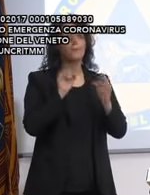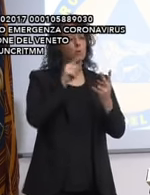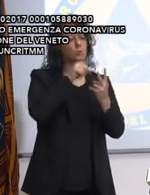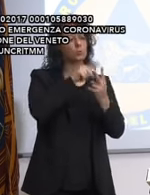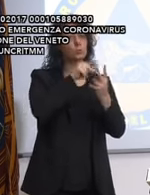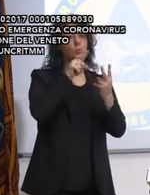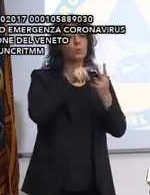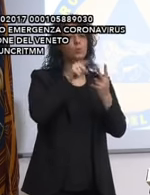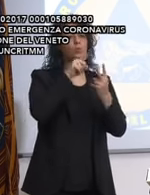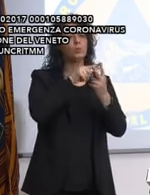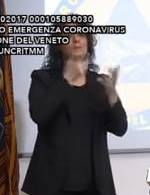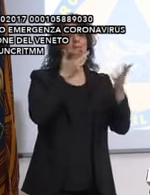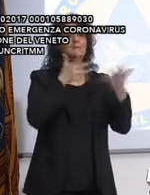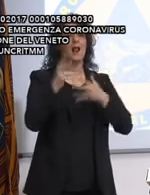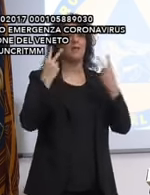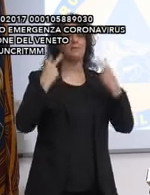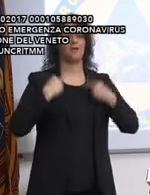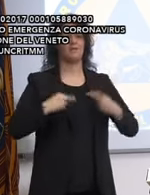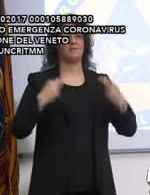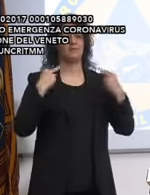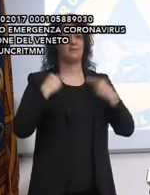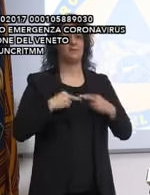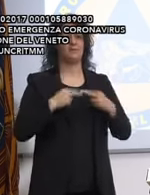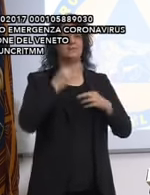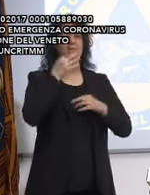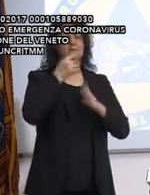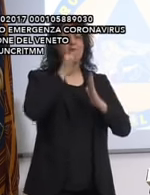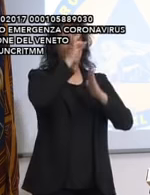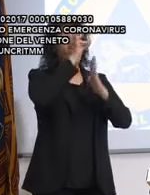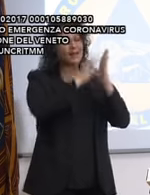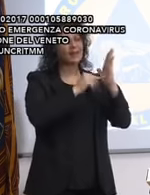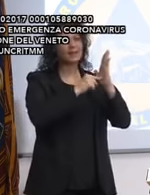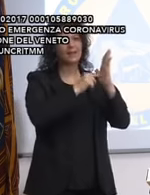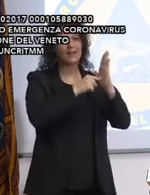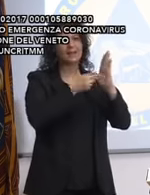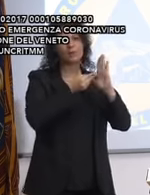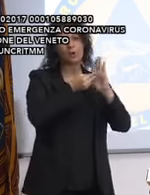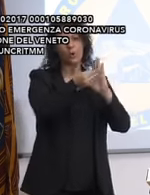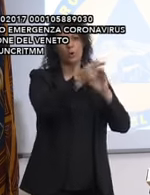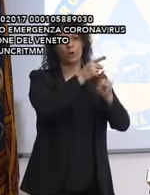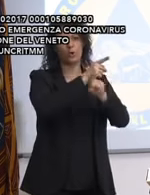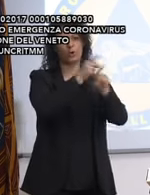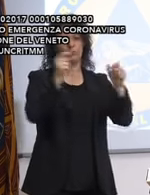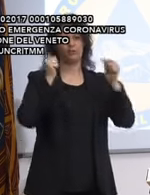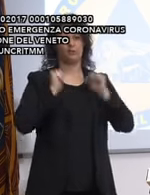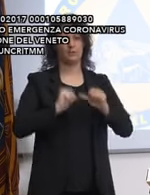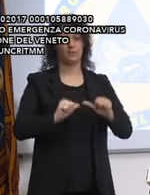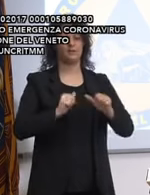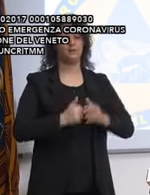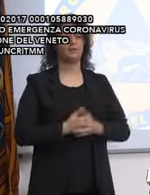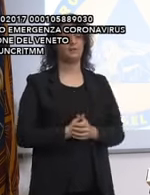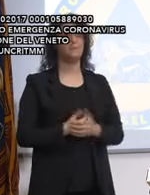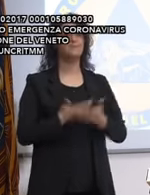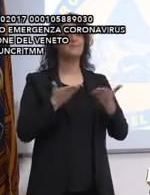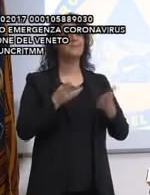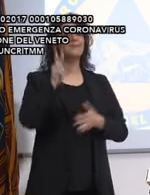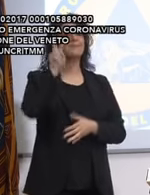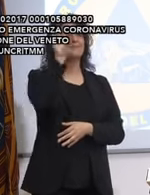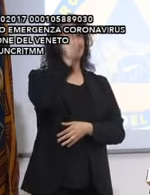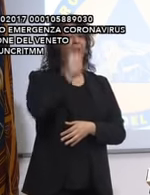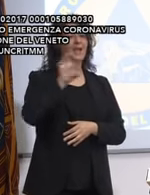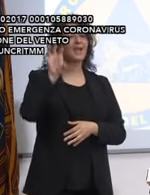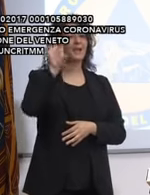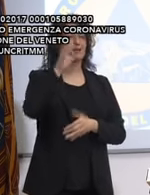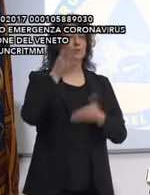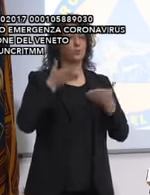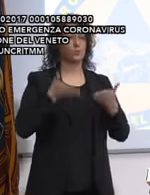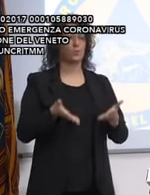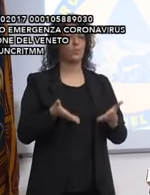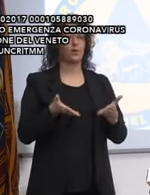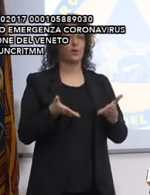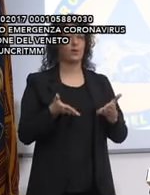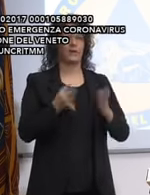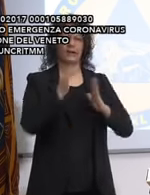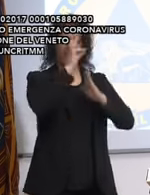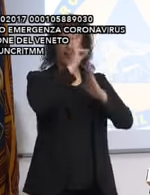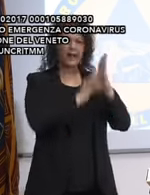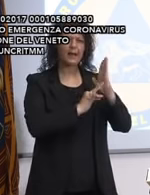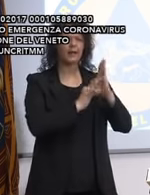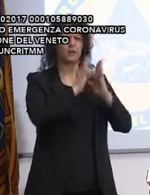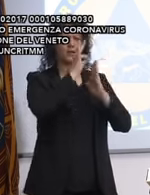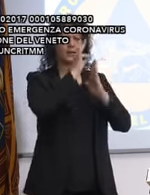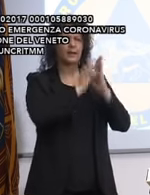proprio le indicazioni che si danno a tutela dei cittadini. Perché il vento le dà con forza? Le dà con forza